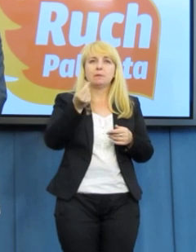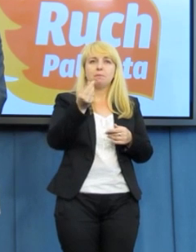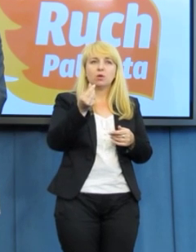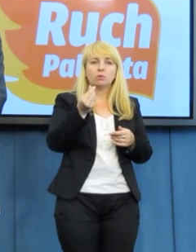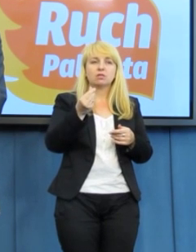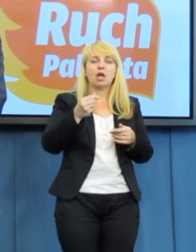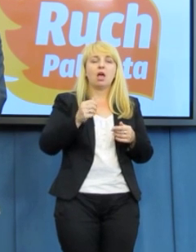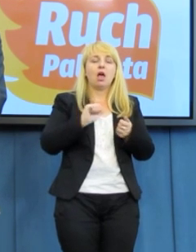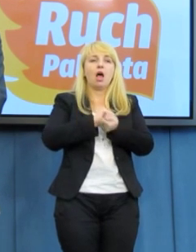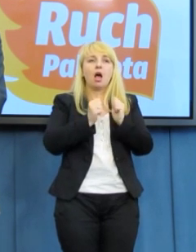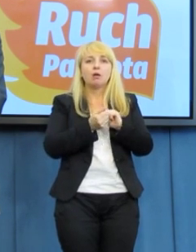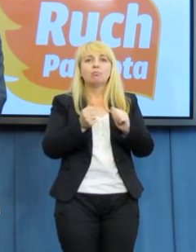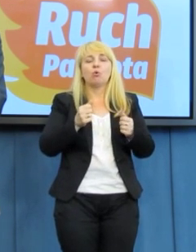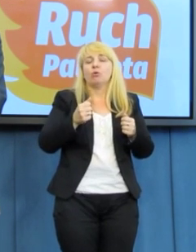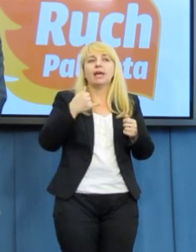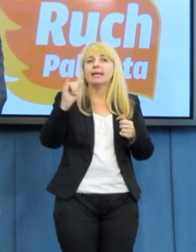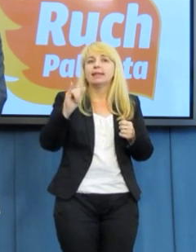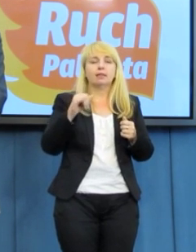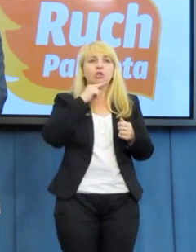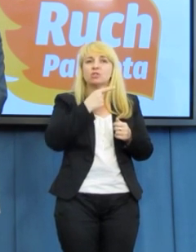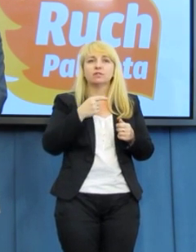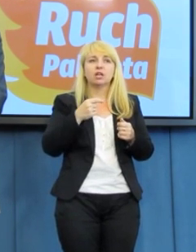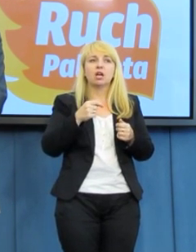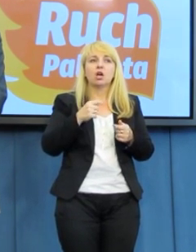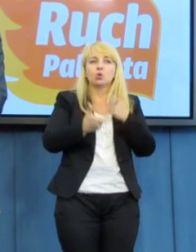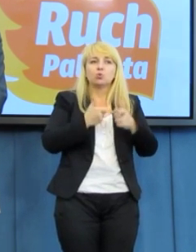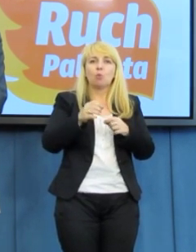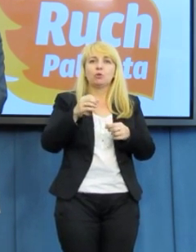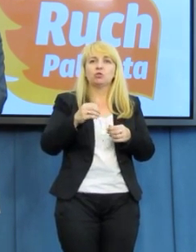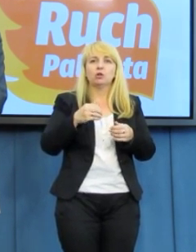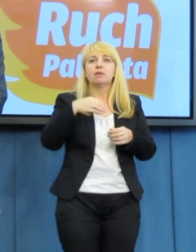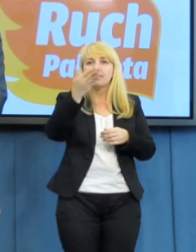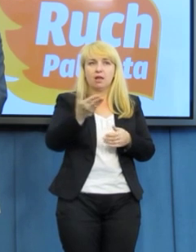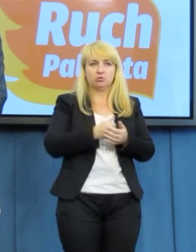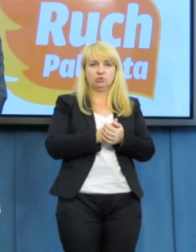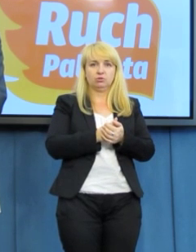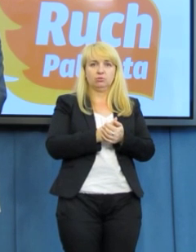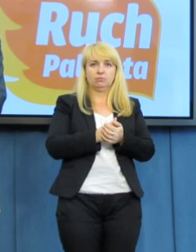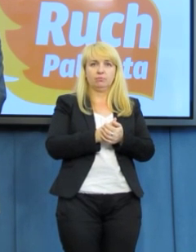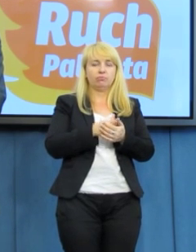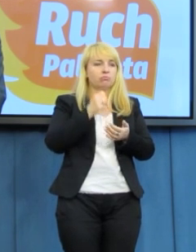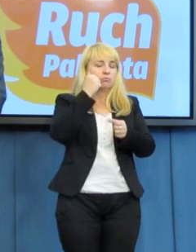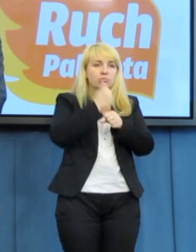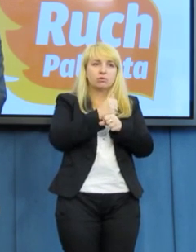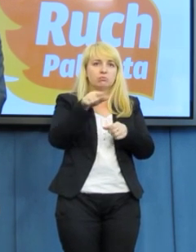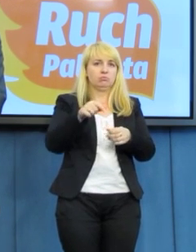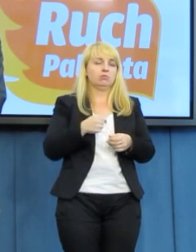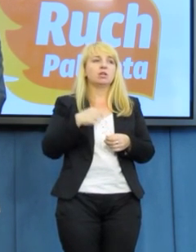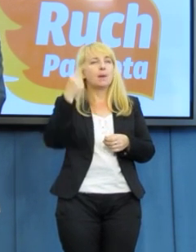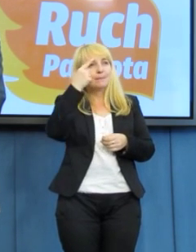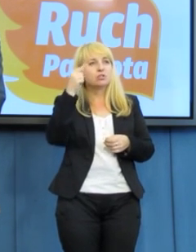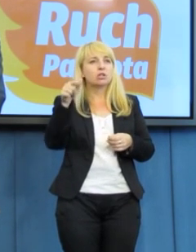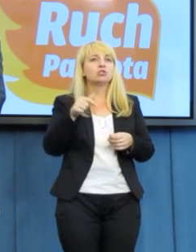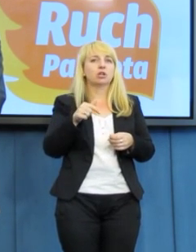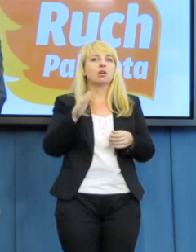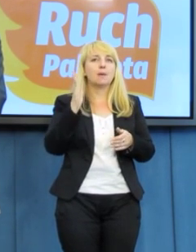tym ofiarom po prostu zadośćuczynić. Także mam nadzieję, że episkopat posłucha